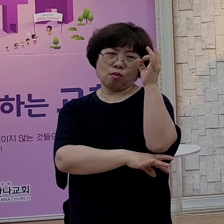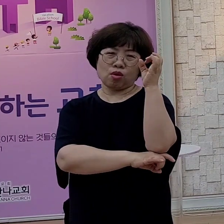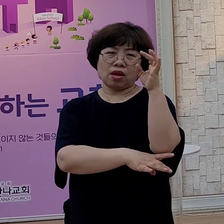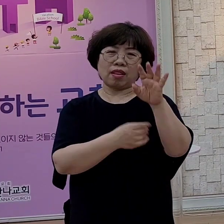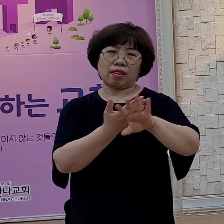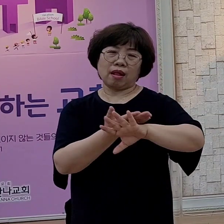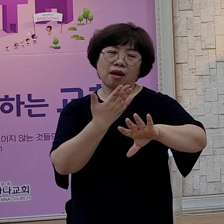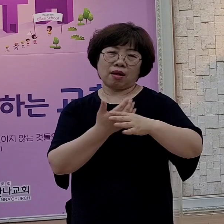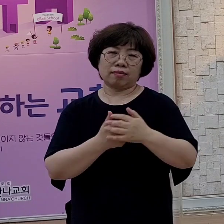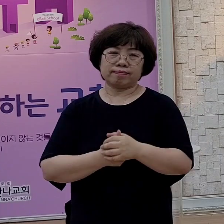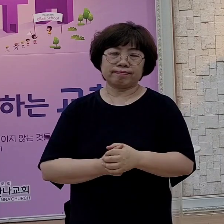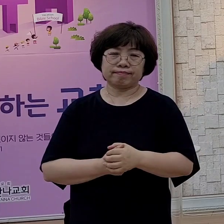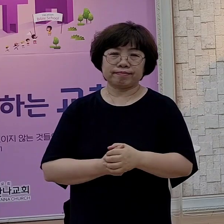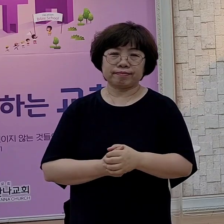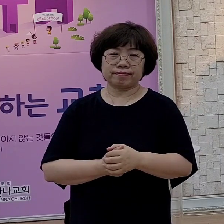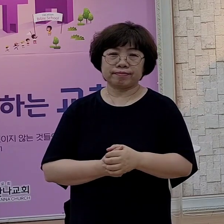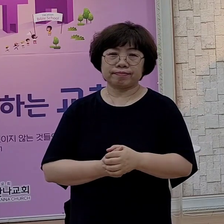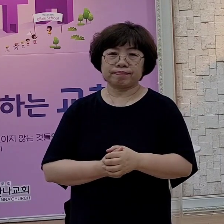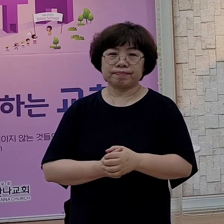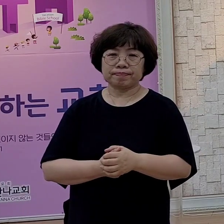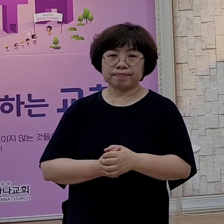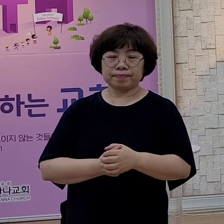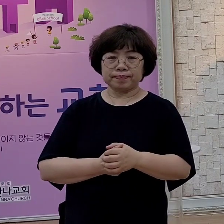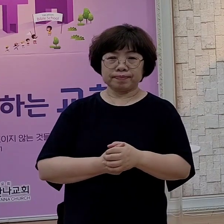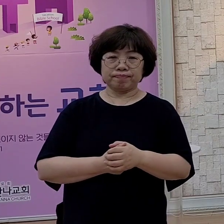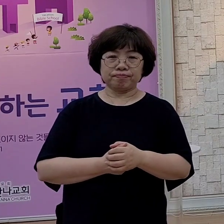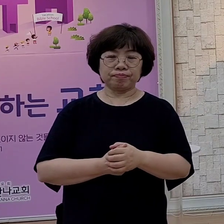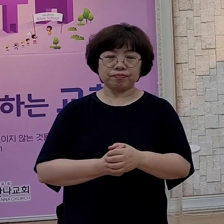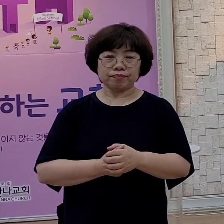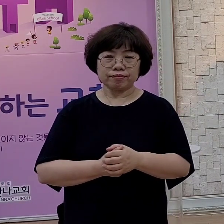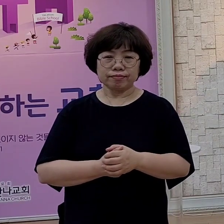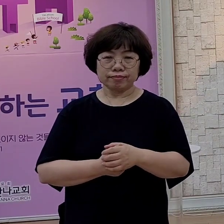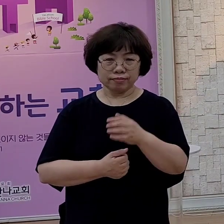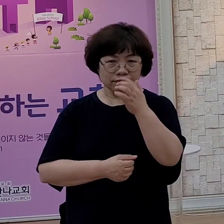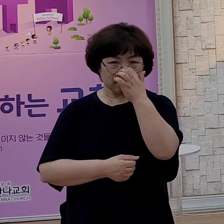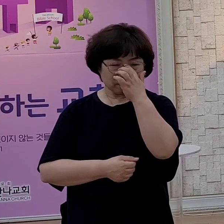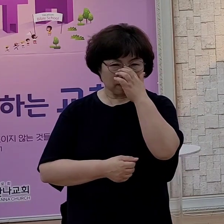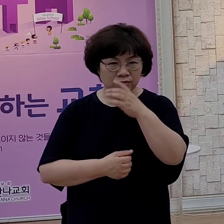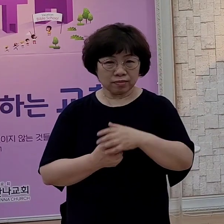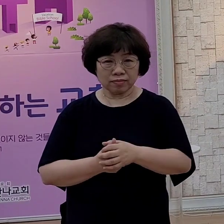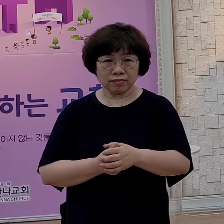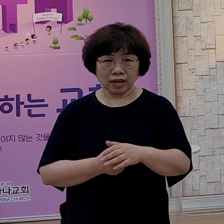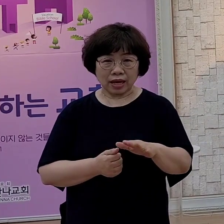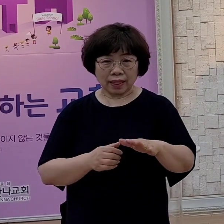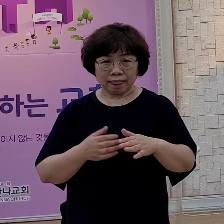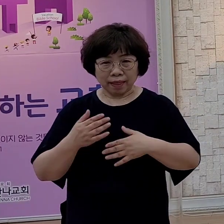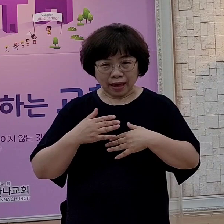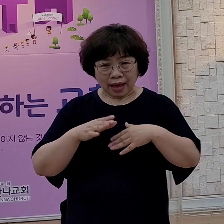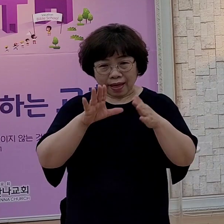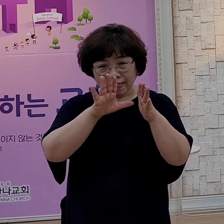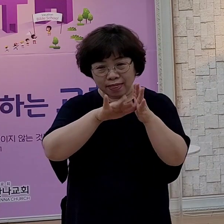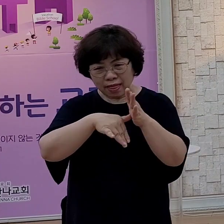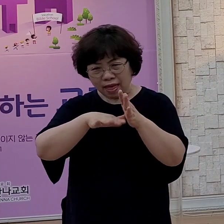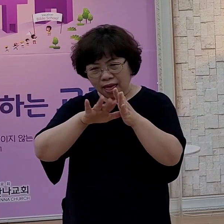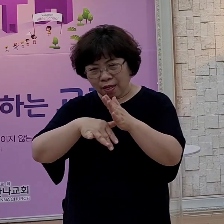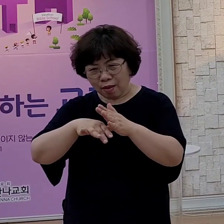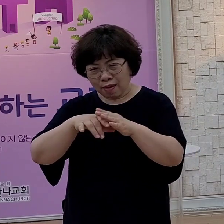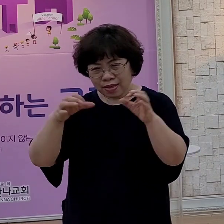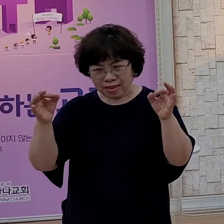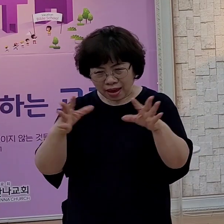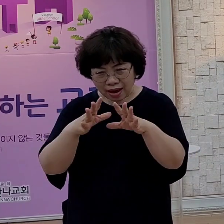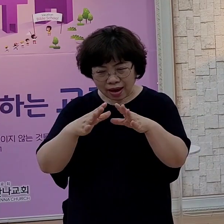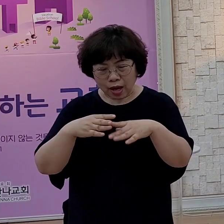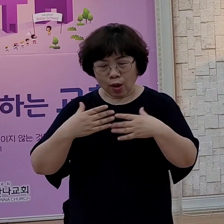지난주 감사절 말고 그 전주에 우리가 나누었던 그게 핵심이에요. 내가 때로는 잠시 온유하게